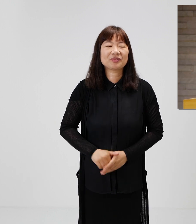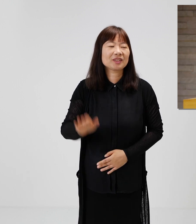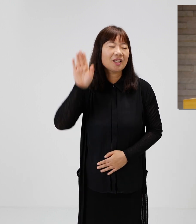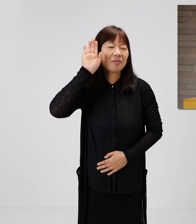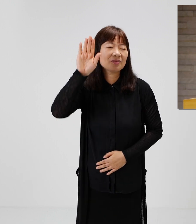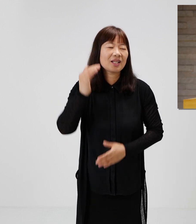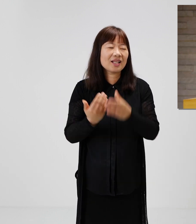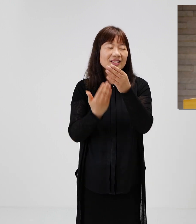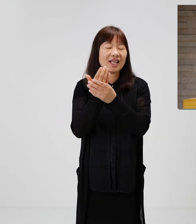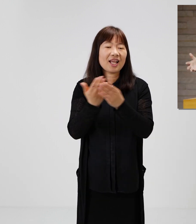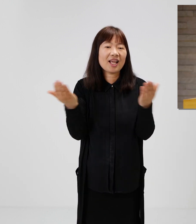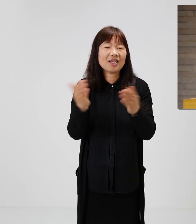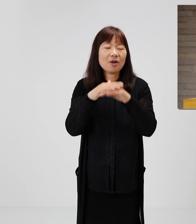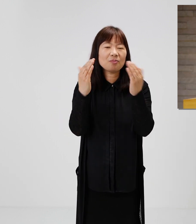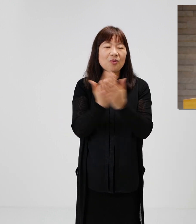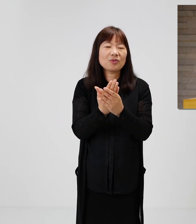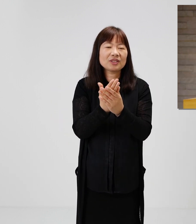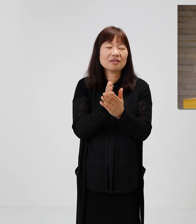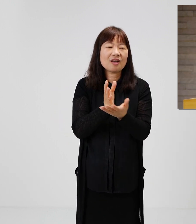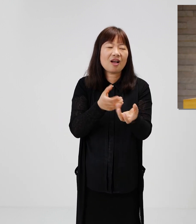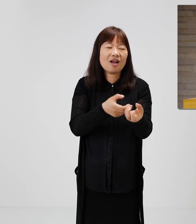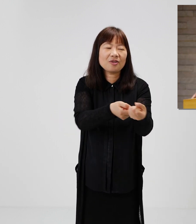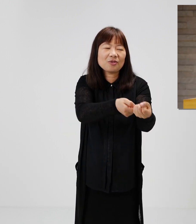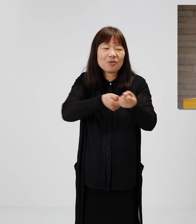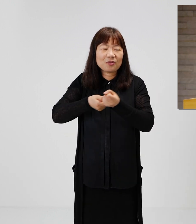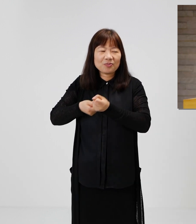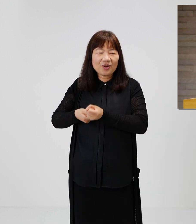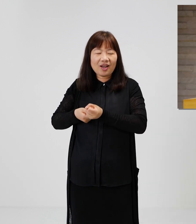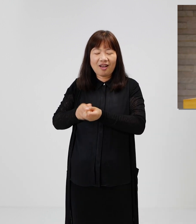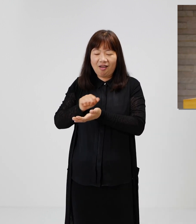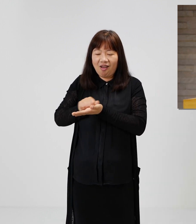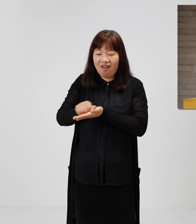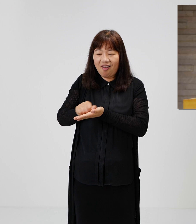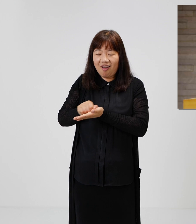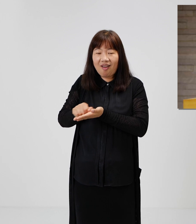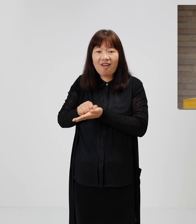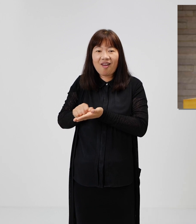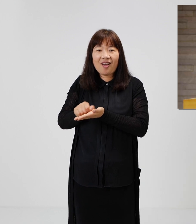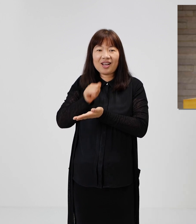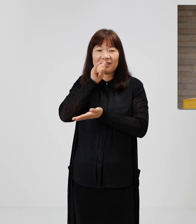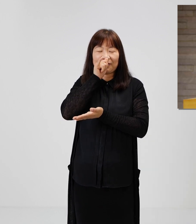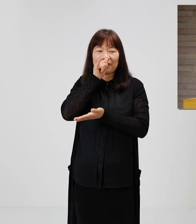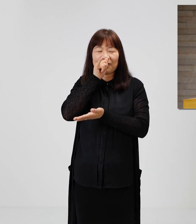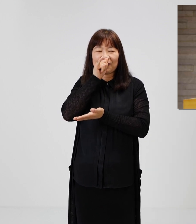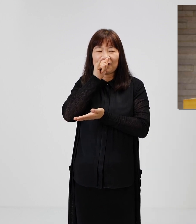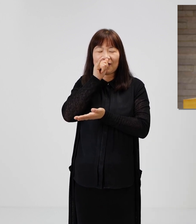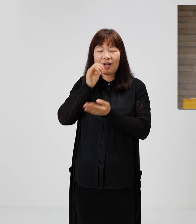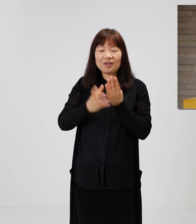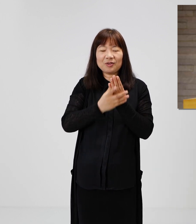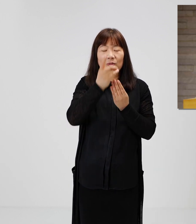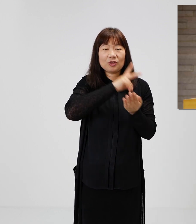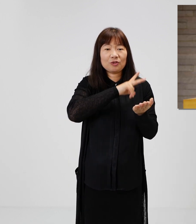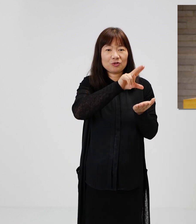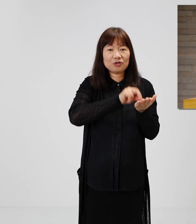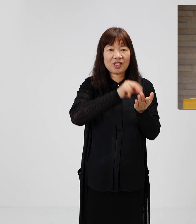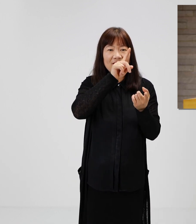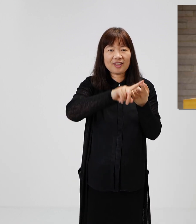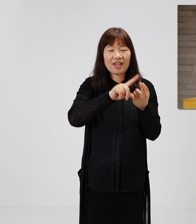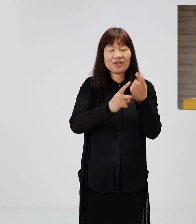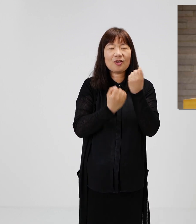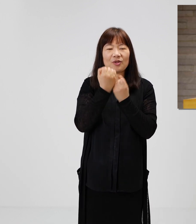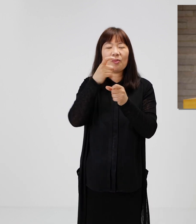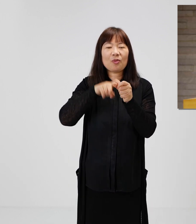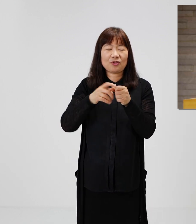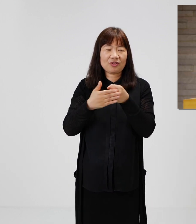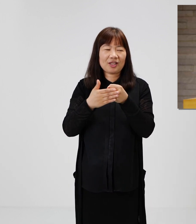미래에 일어났던 일까지를 소급해서 여기다 그냥 같이 쓴 거예요. 어떤 통일된 주제를 설명하기